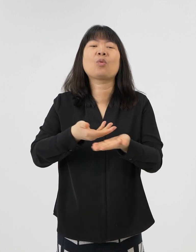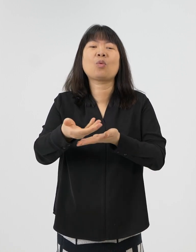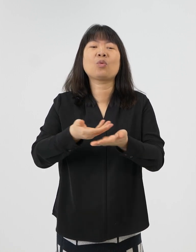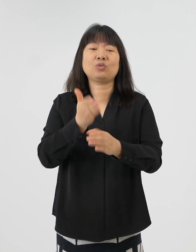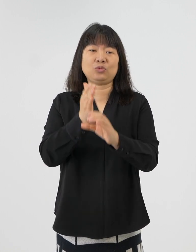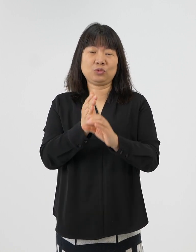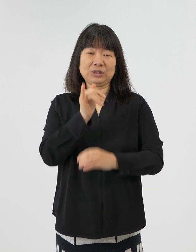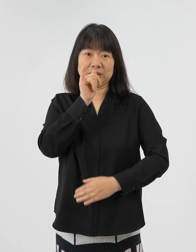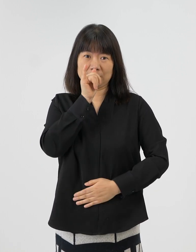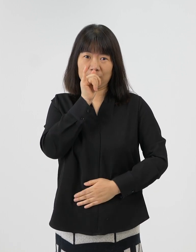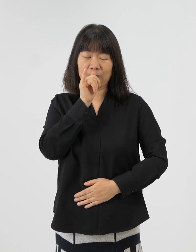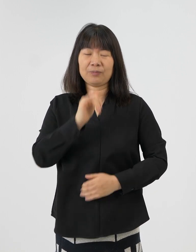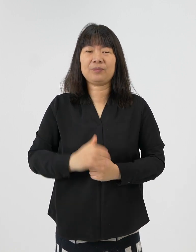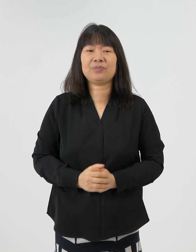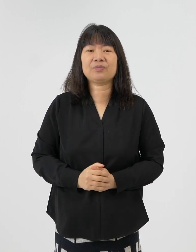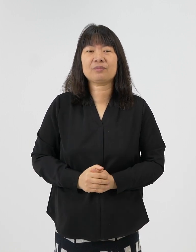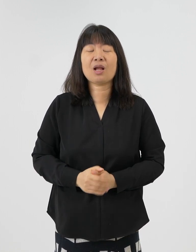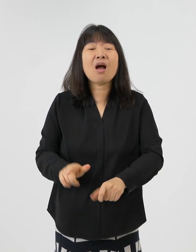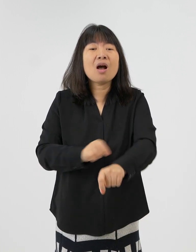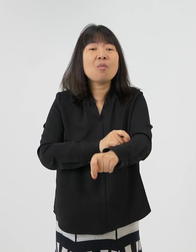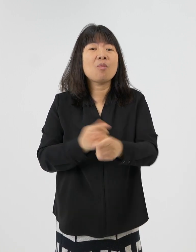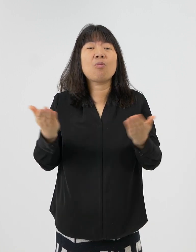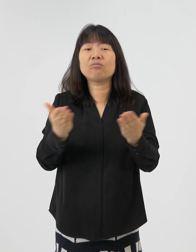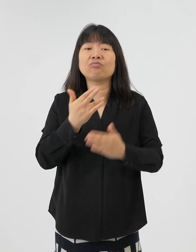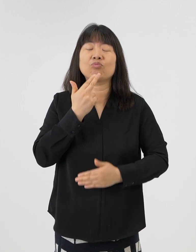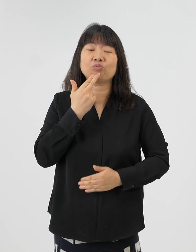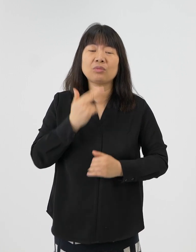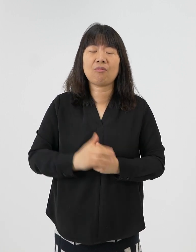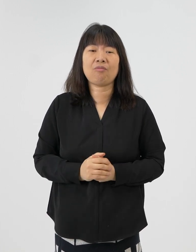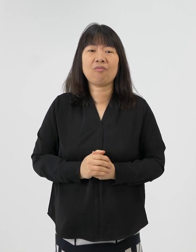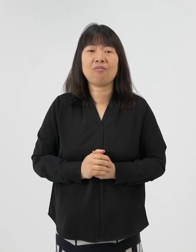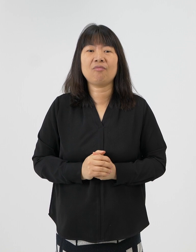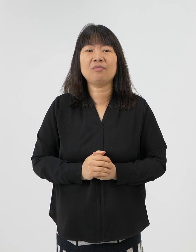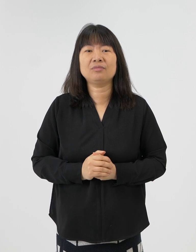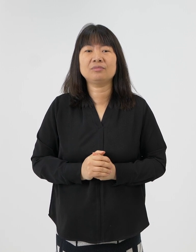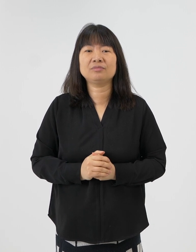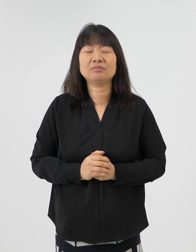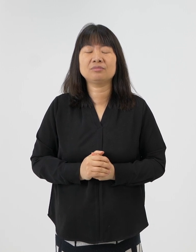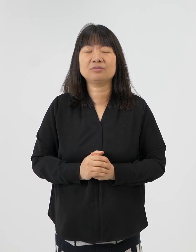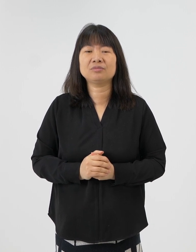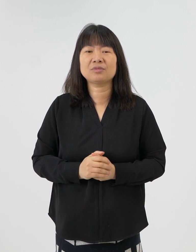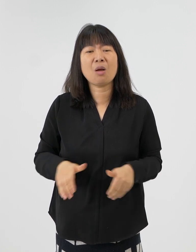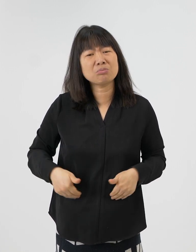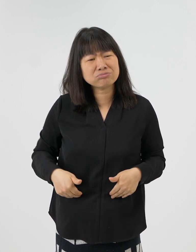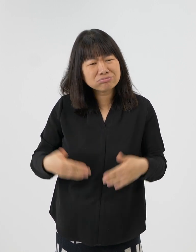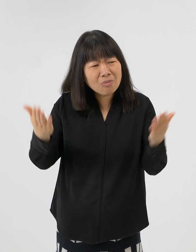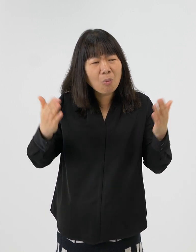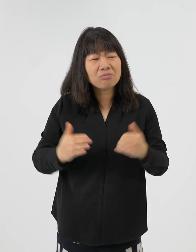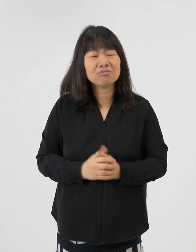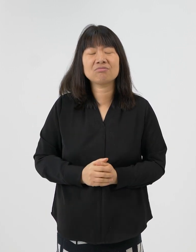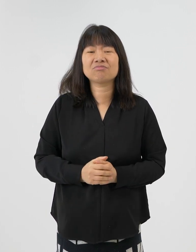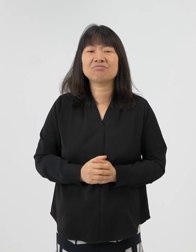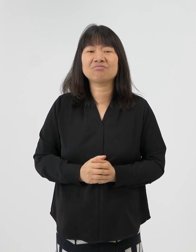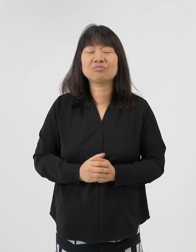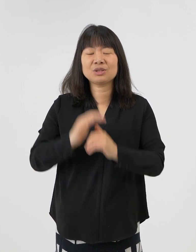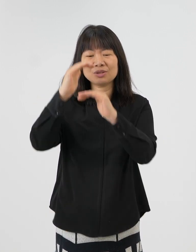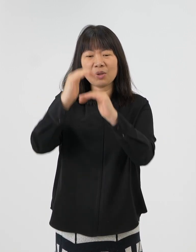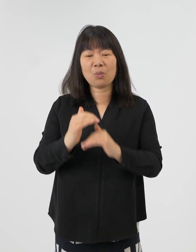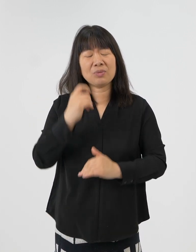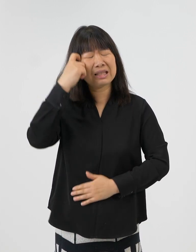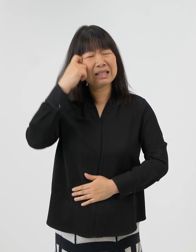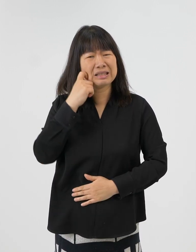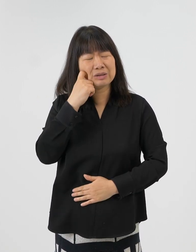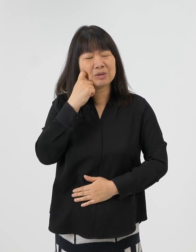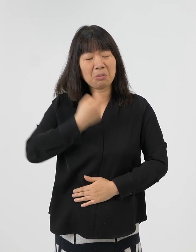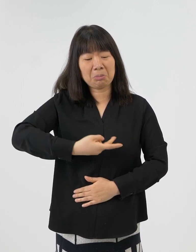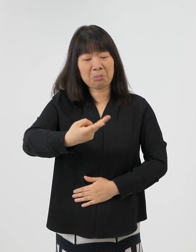공유합니다. 별 얘기 없어요. 근데 왜 그런 쓰잘데없는 내용처럼 느껴지는 것들을